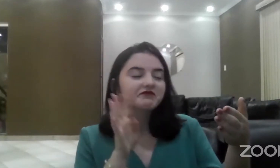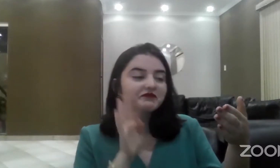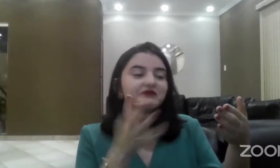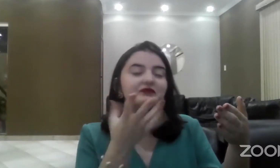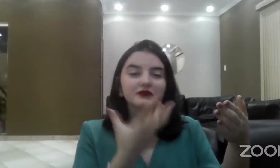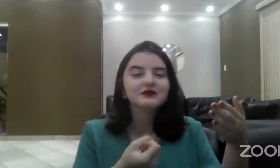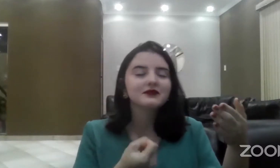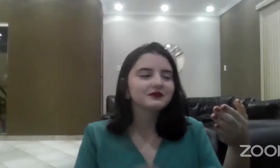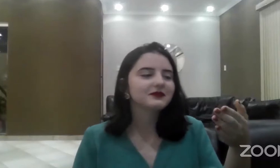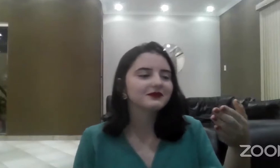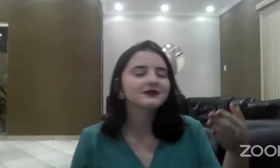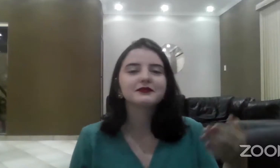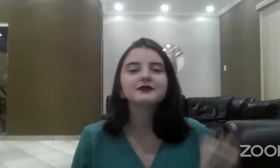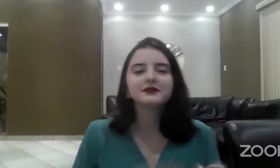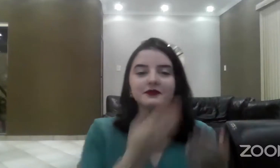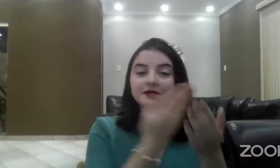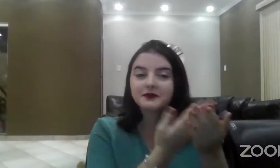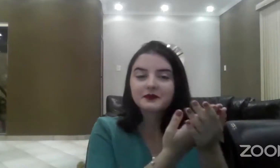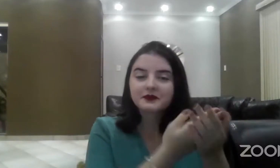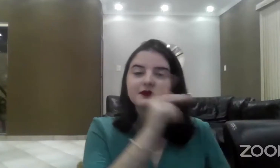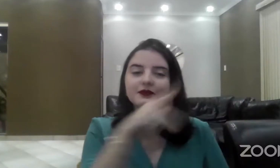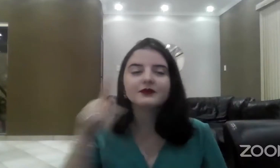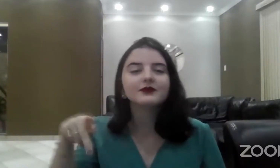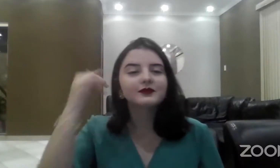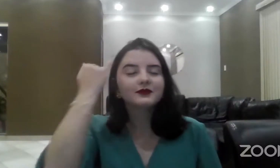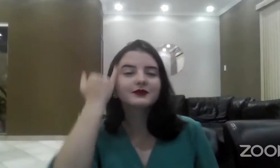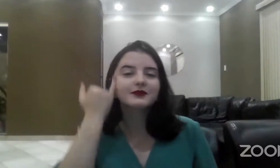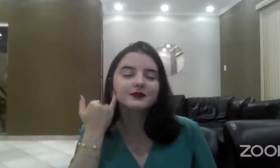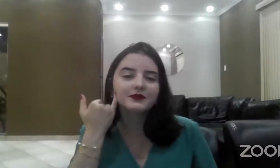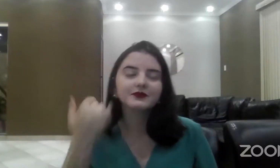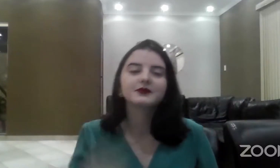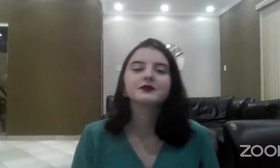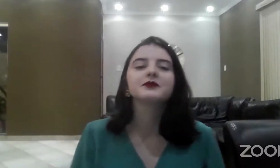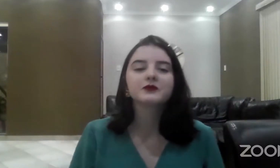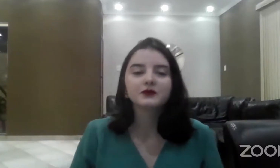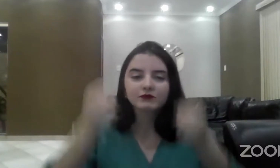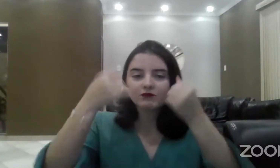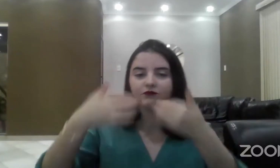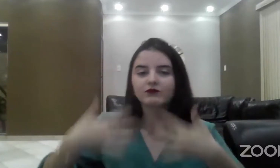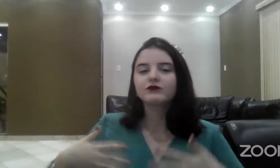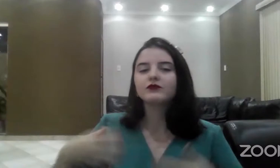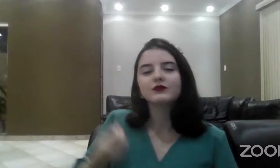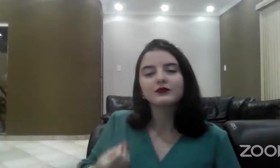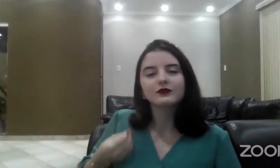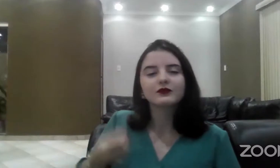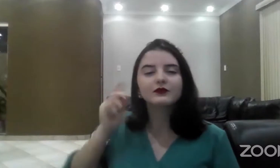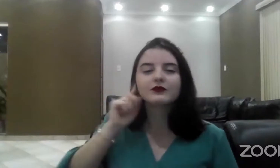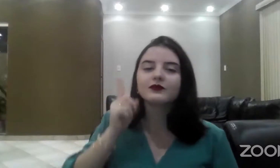vi, achei legal e aceitei. Na aula, o professor Jorge, ele explicou sobre